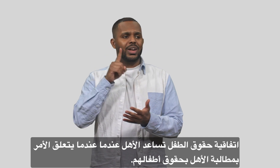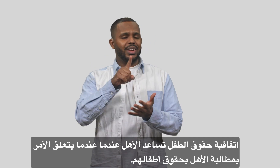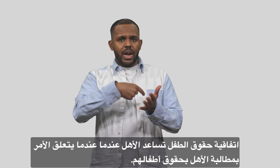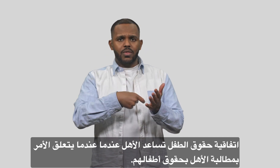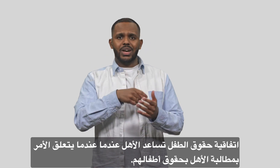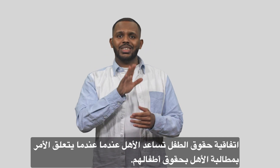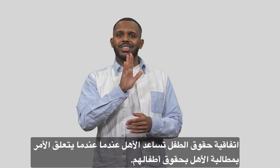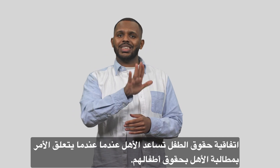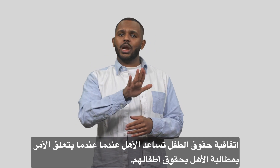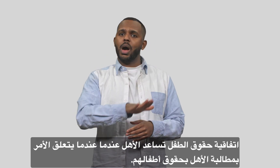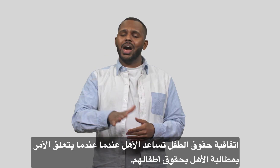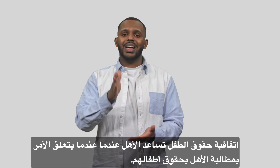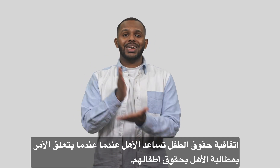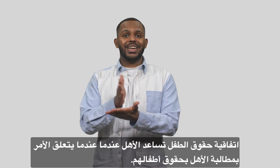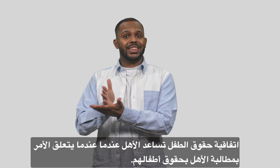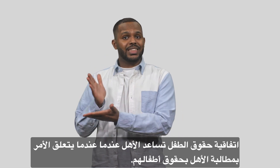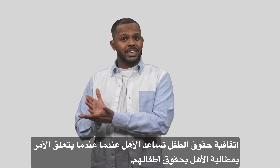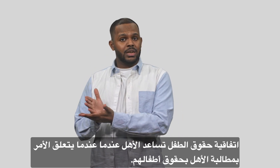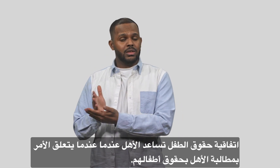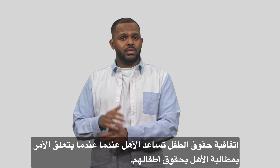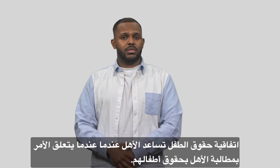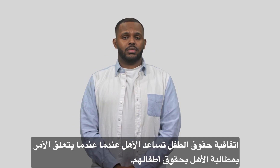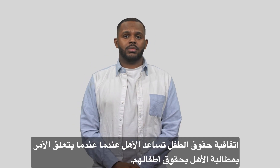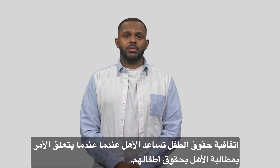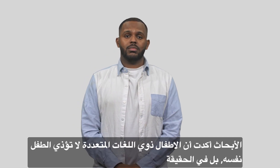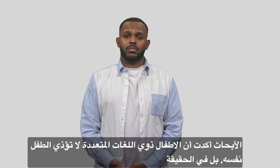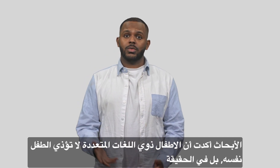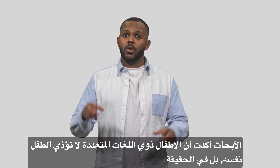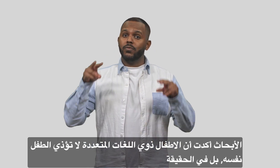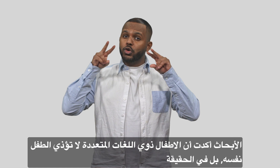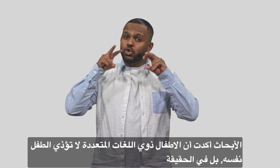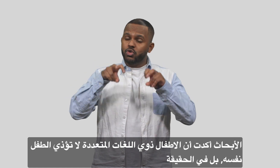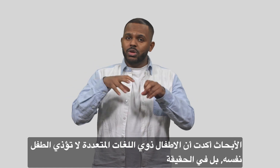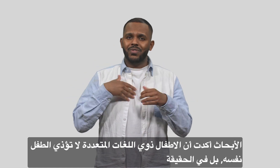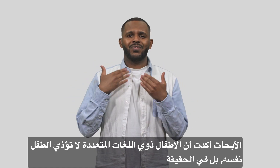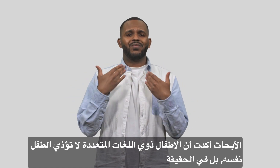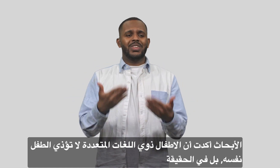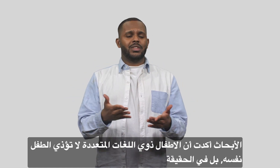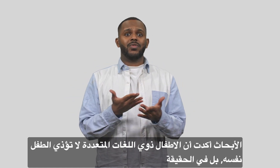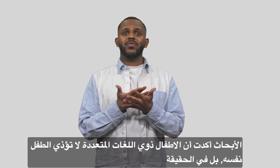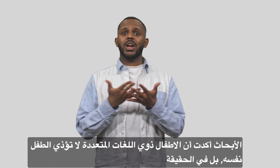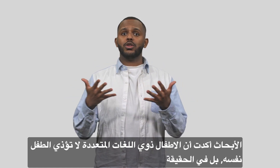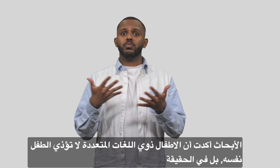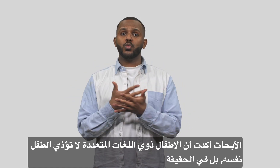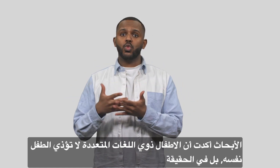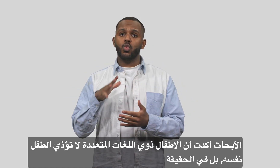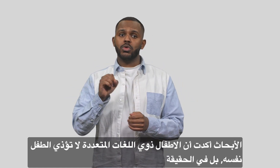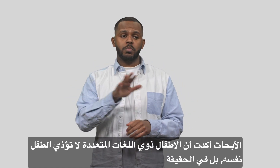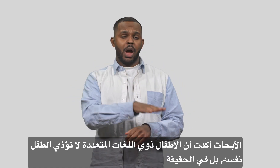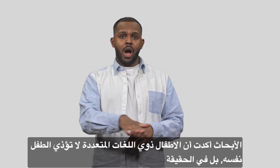اتفاقية حقوق الطفل تساعد الأهل عندما يتعلق الأمر بمطالبة الأهل بحقوق أطفالهم. الأبحاث أكدت أن الأطفال